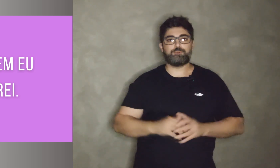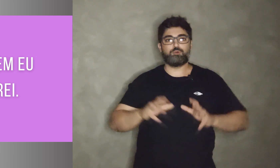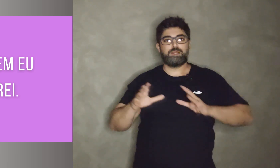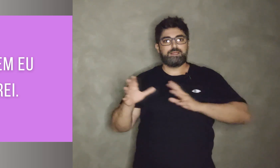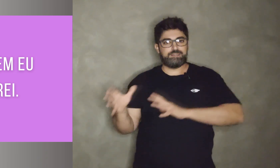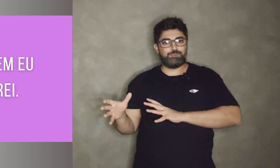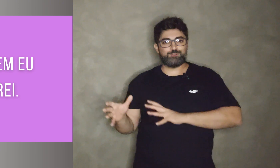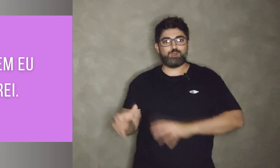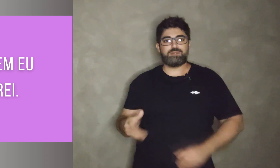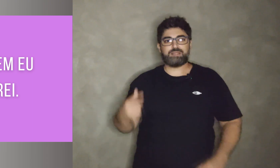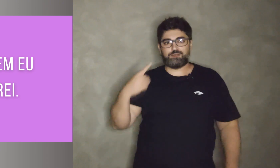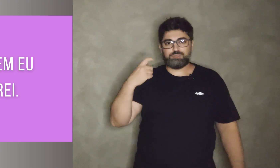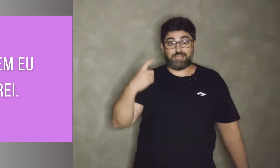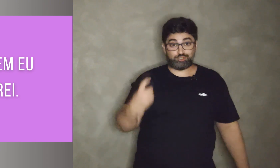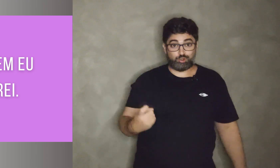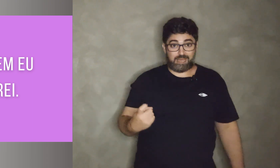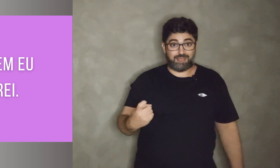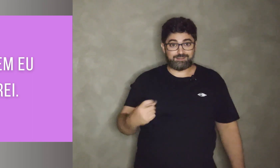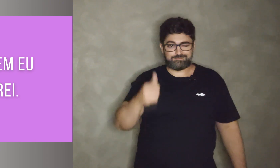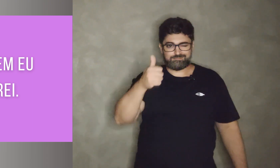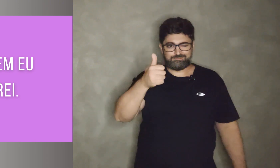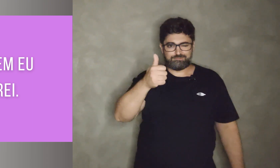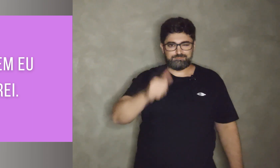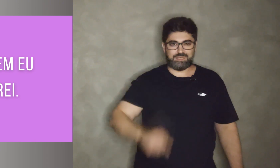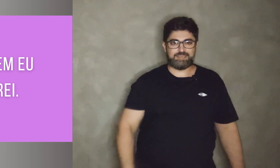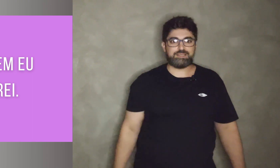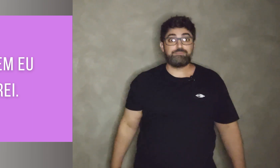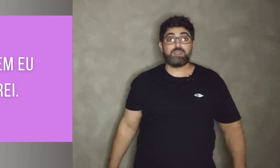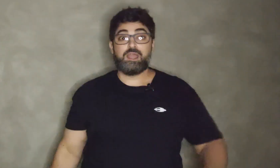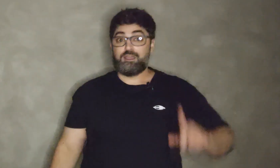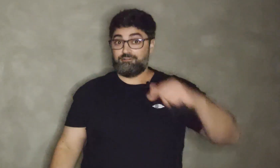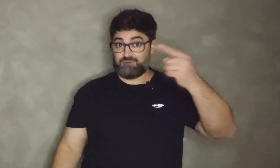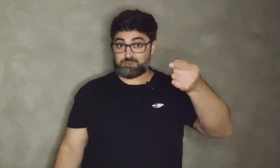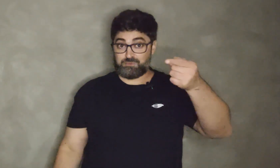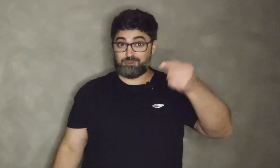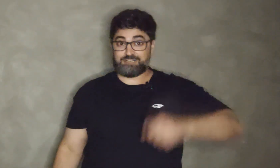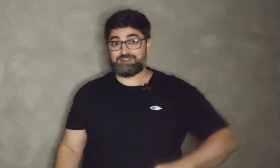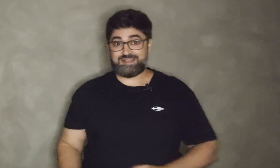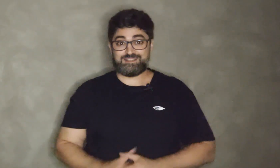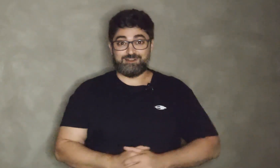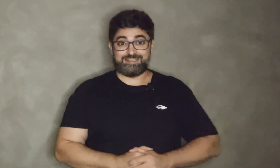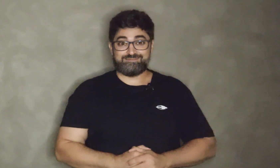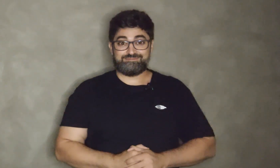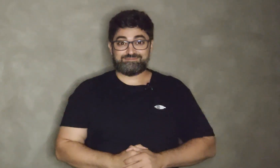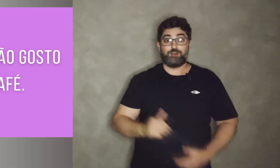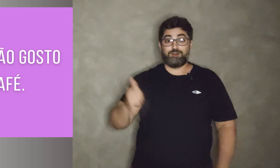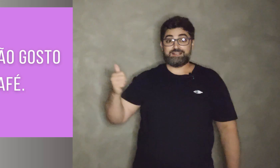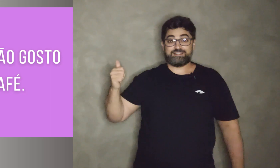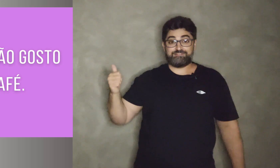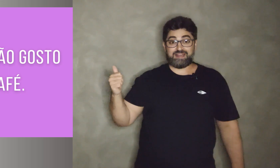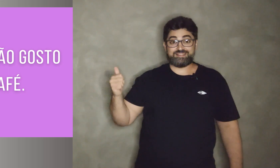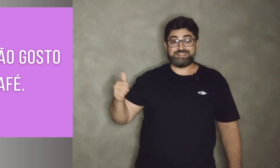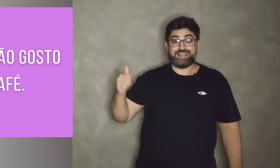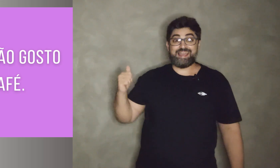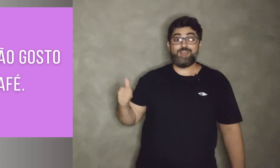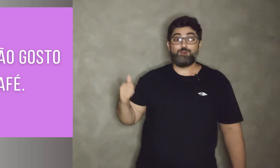tópico. E depois o comentário que é chorar. Beleza? Vamos para uma outra frase agora. Olha esta frase aqui. Eu